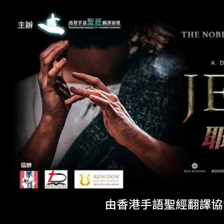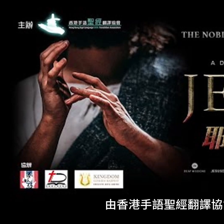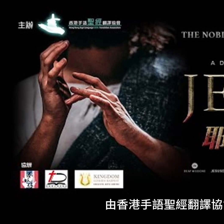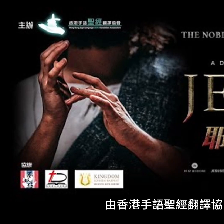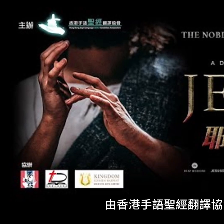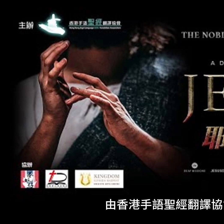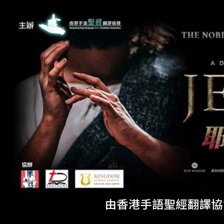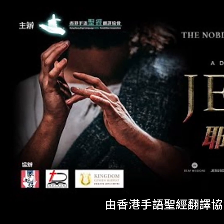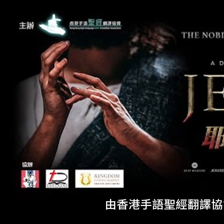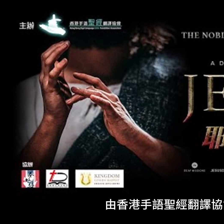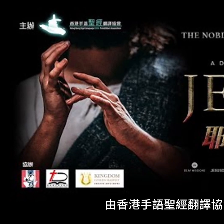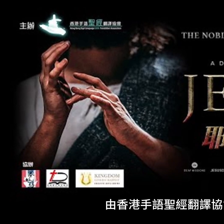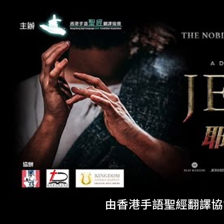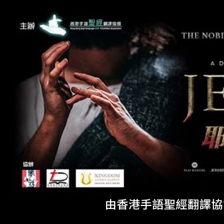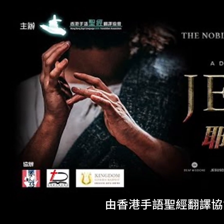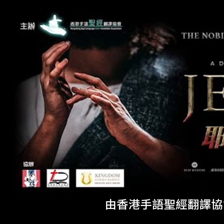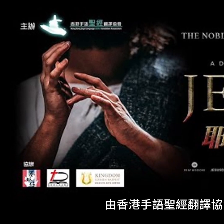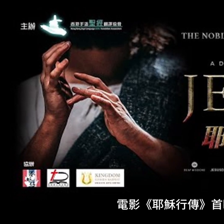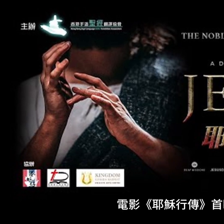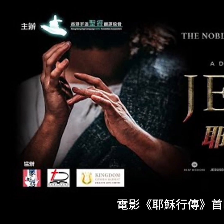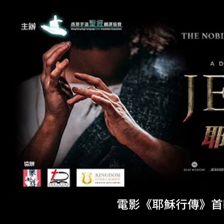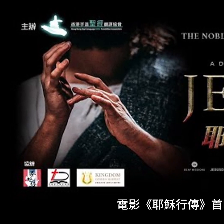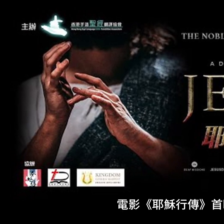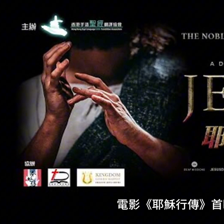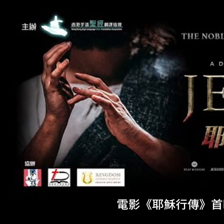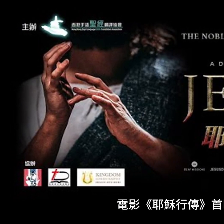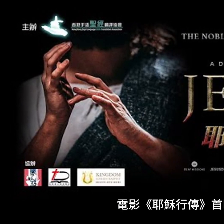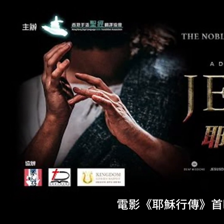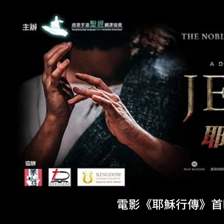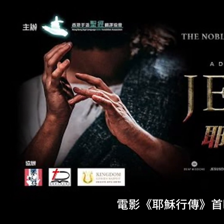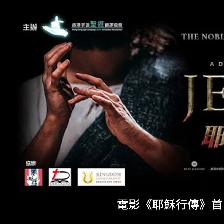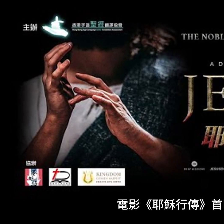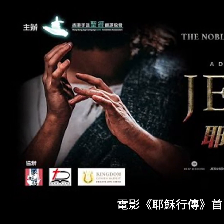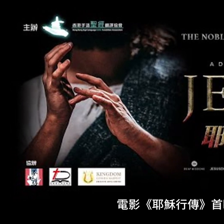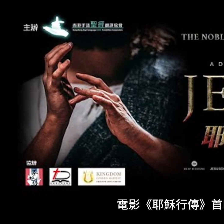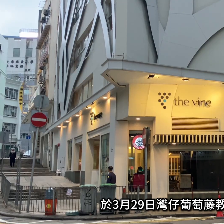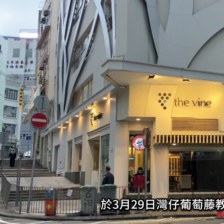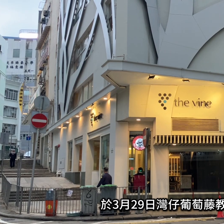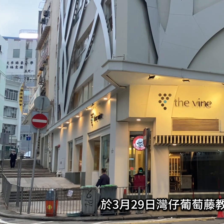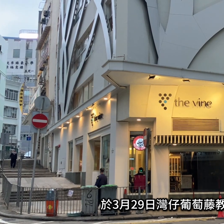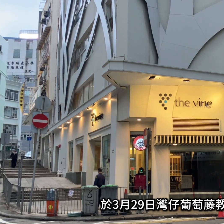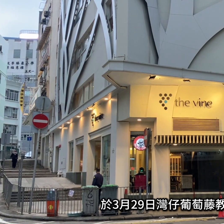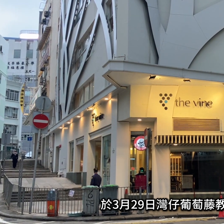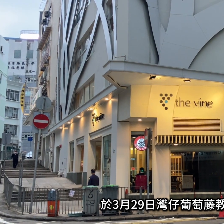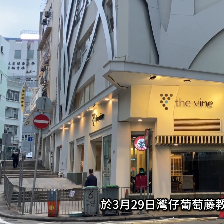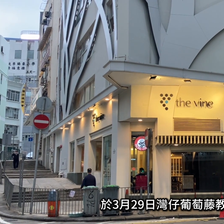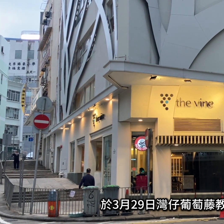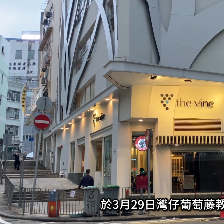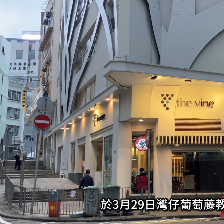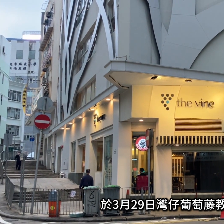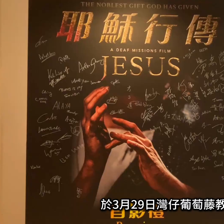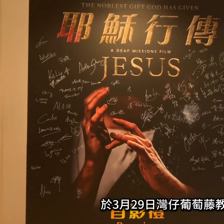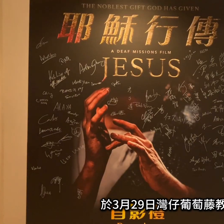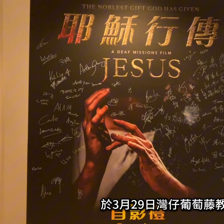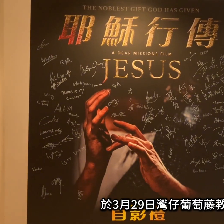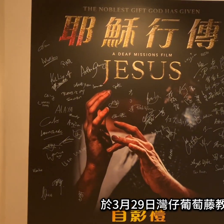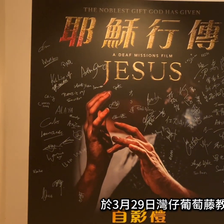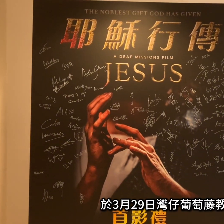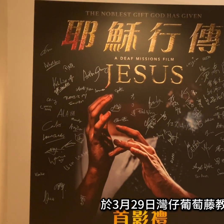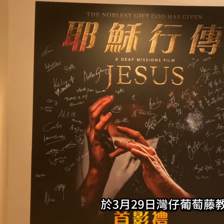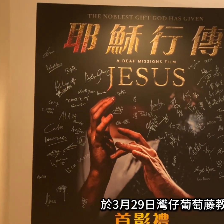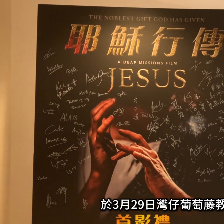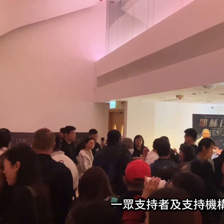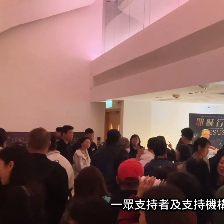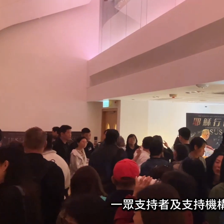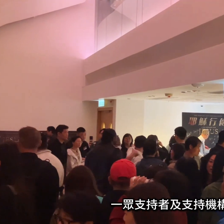由香港手語聖經翻譯協會主辦，電影《耶穌行傳》首映禮於3月29日灣仔葡萄藤教會